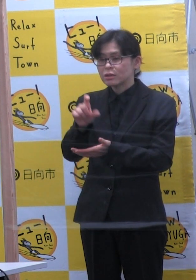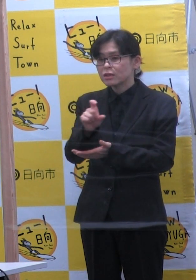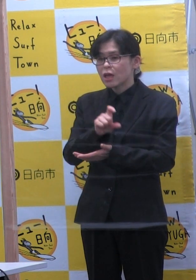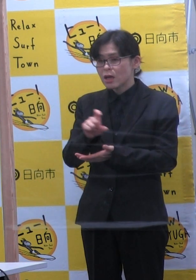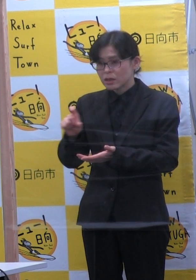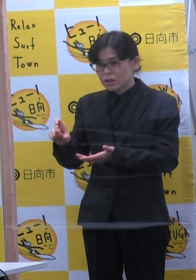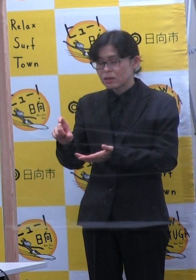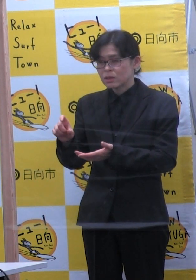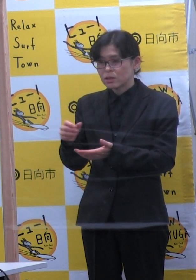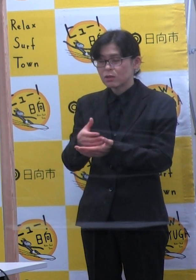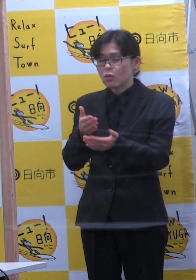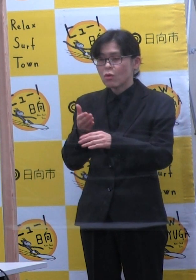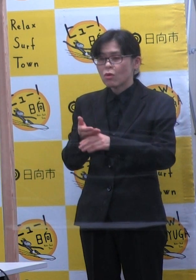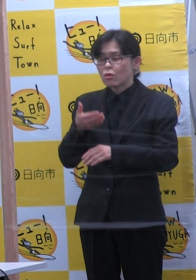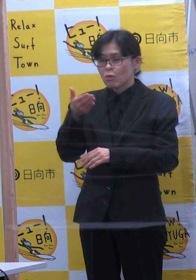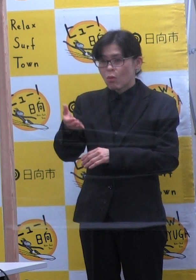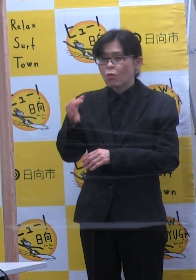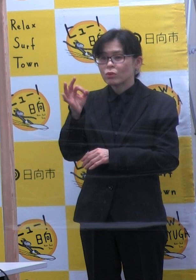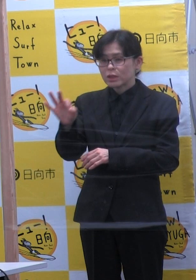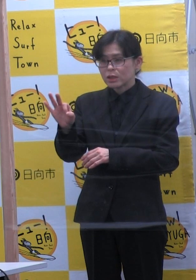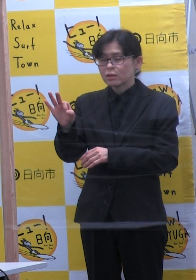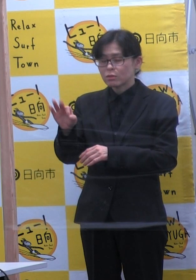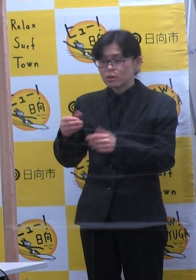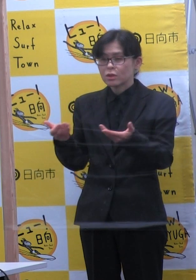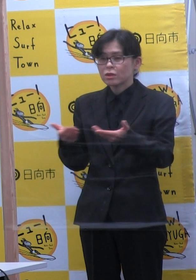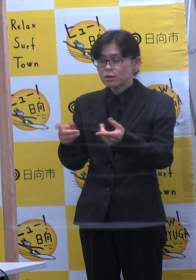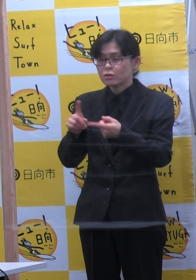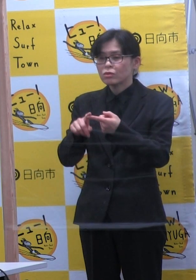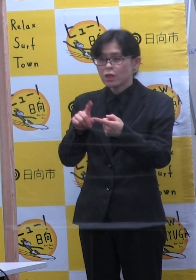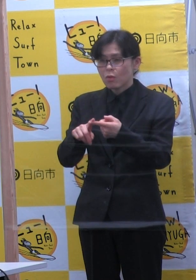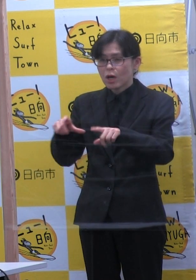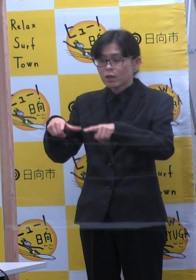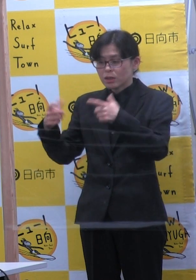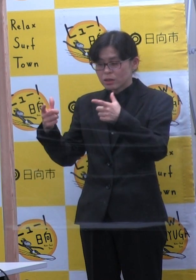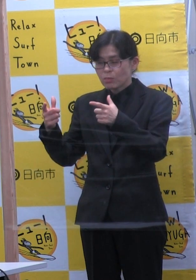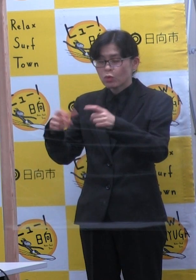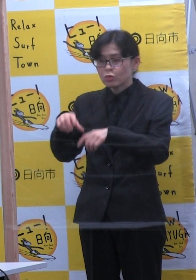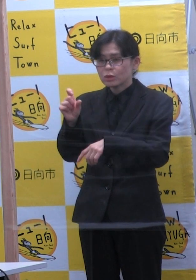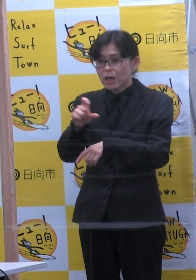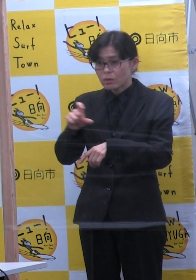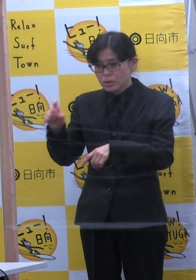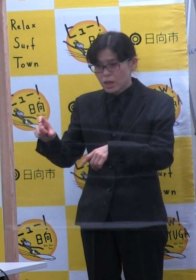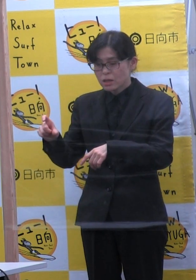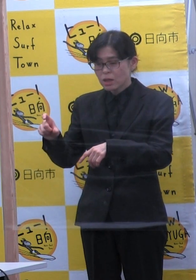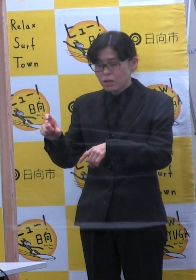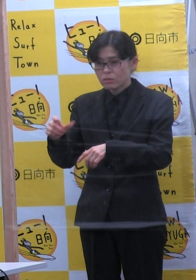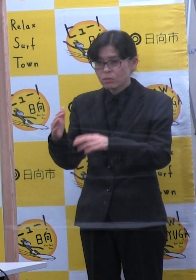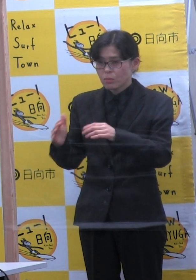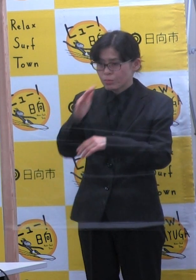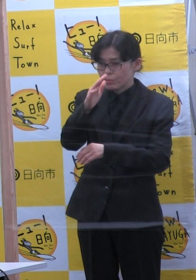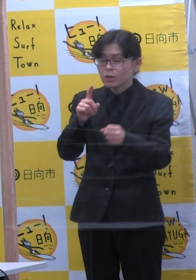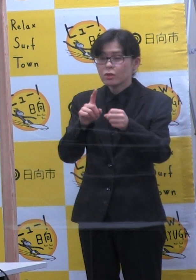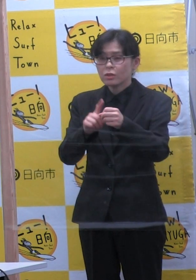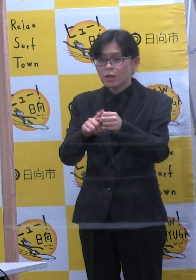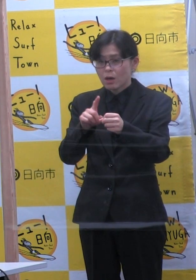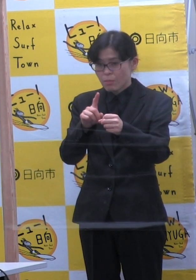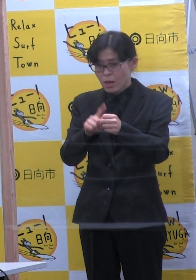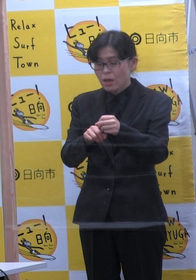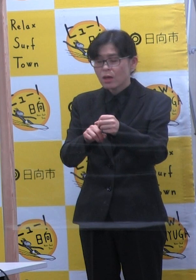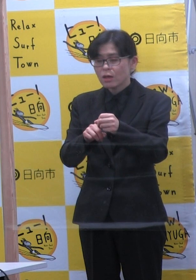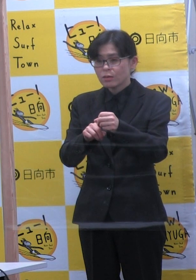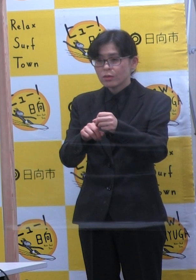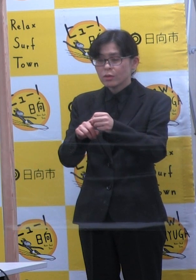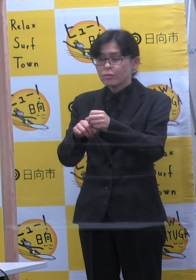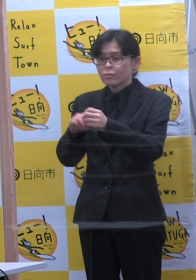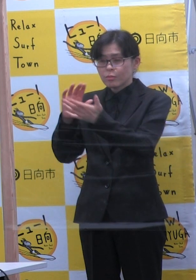については、県補助を活用し、木材の生産性の向上等の体質強化を図る